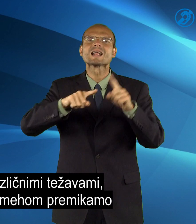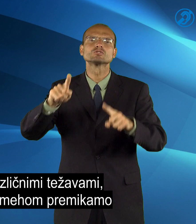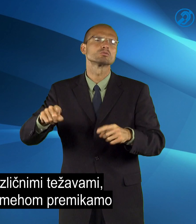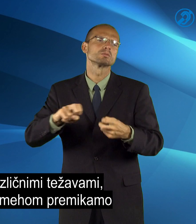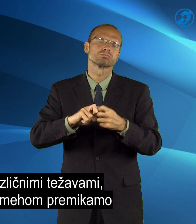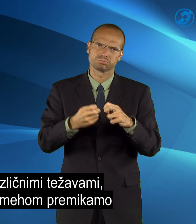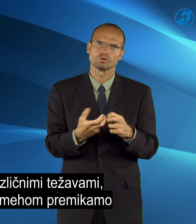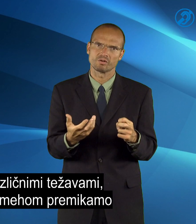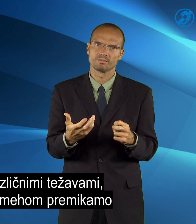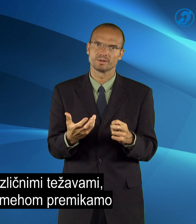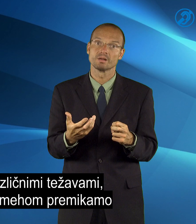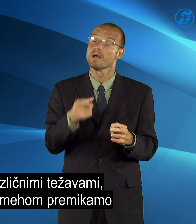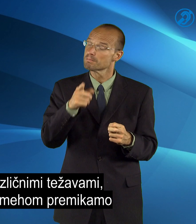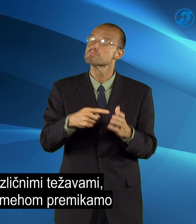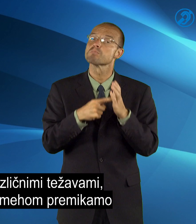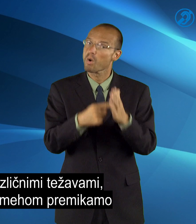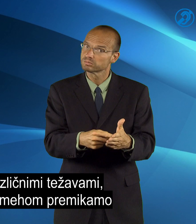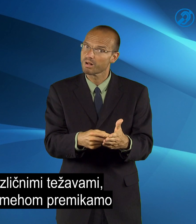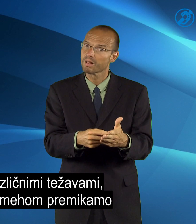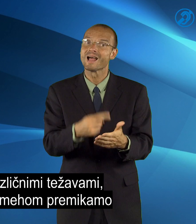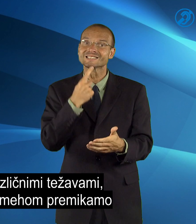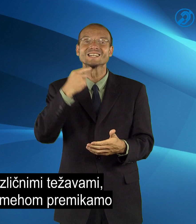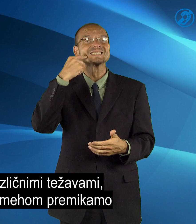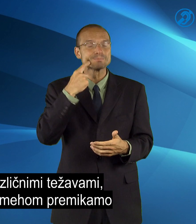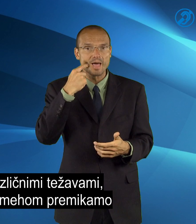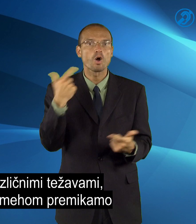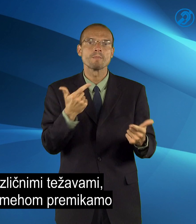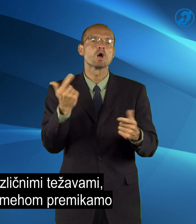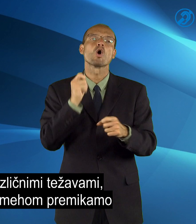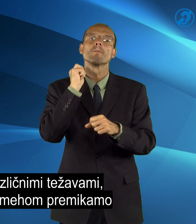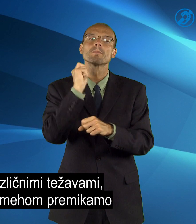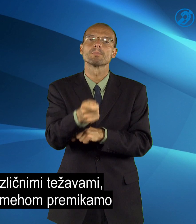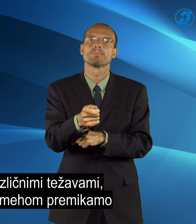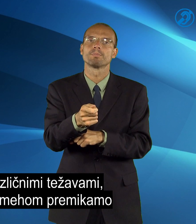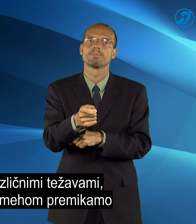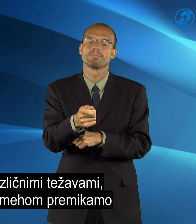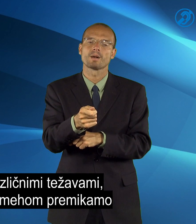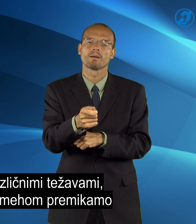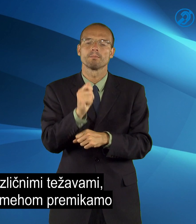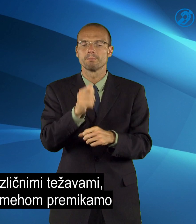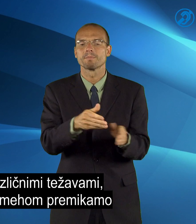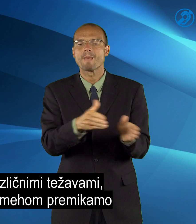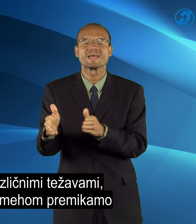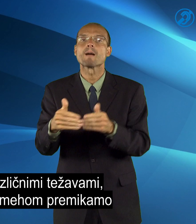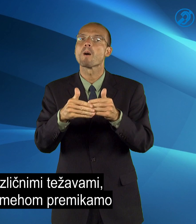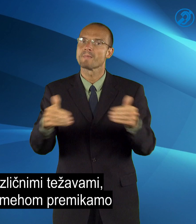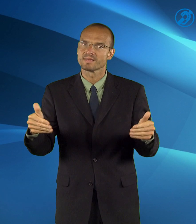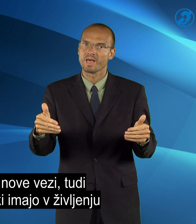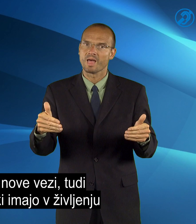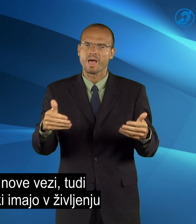s smehom premikamo meje in tkemo nove vezi tudi skupaj z vsemi, ki imajo v življenju morda manj priložnosti.